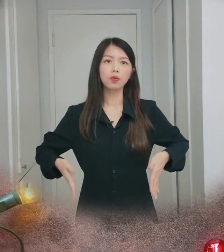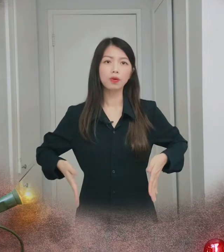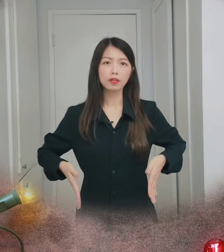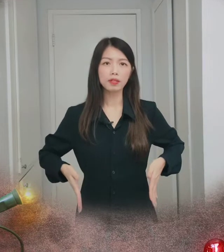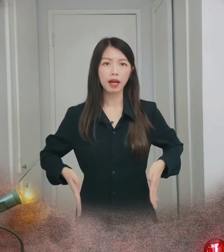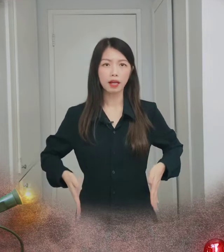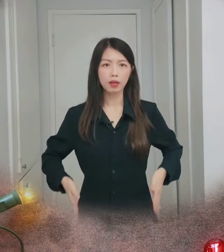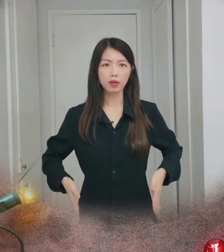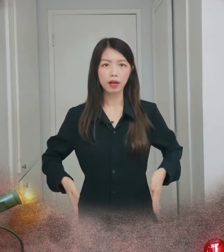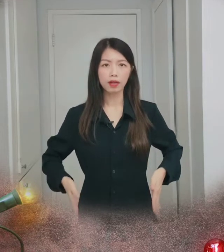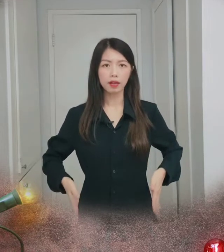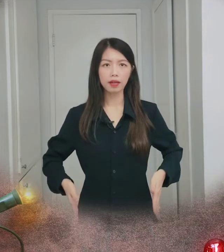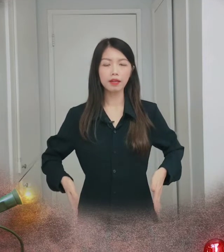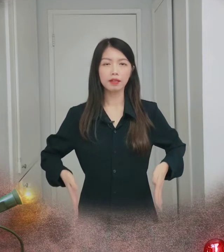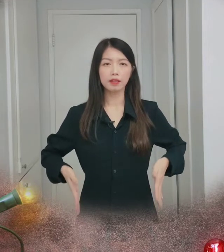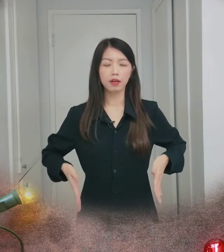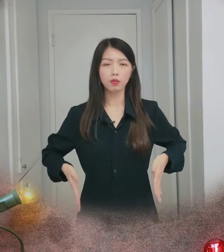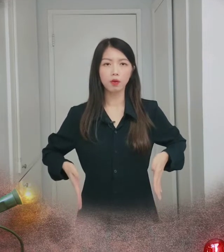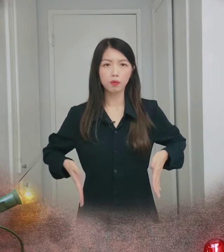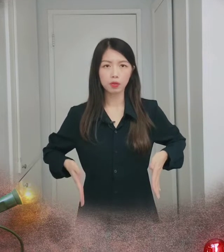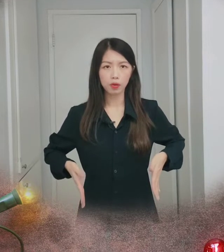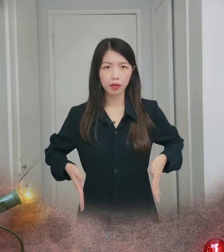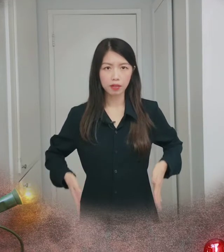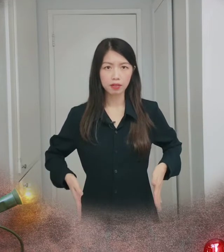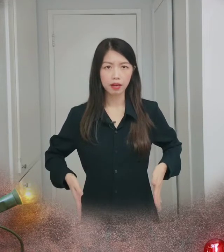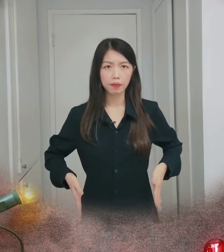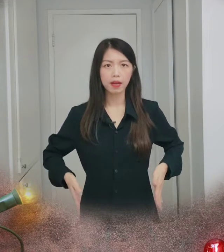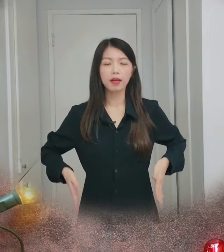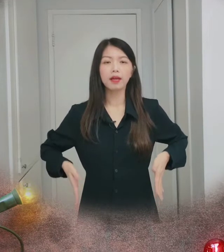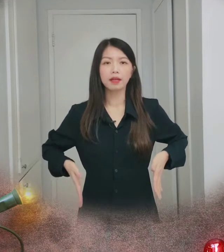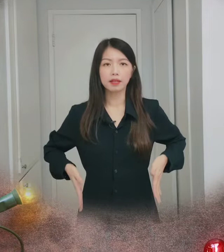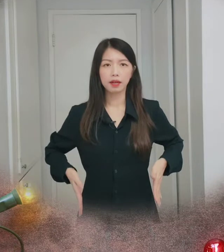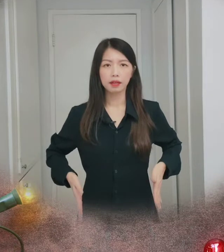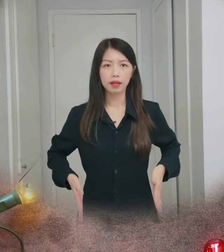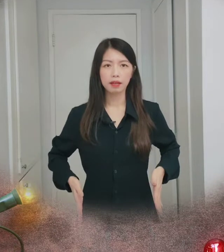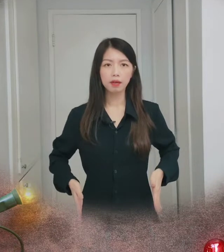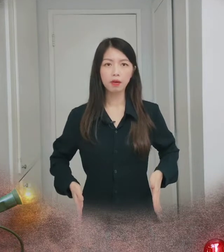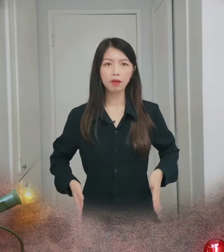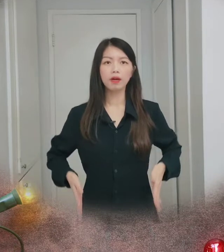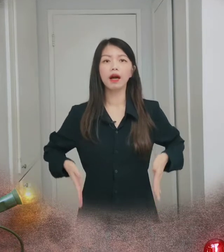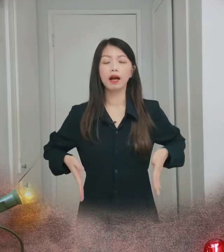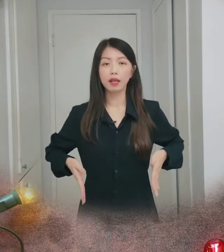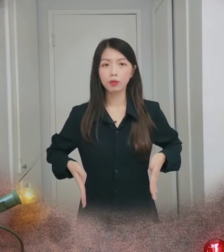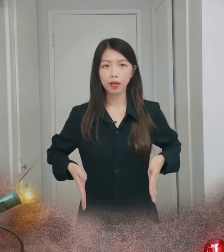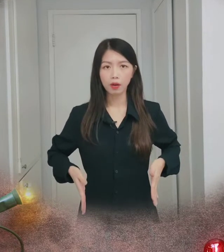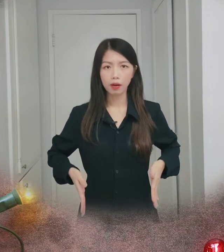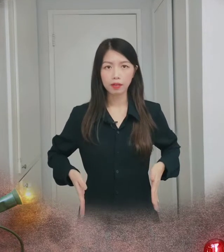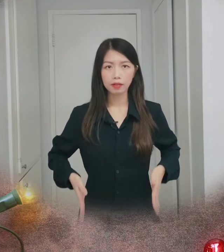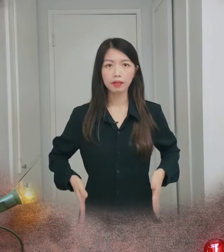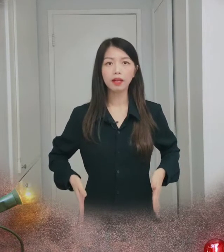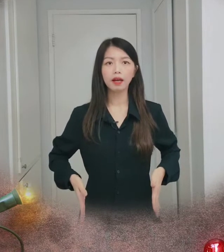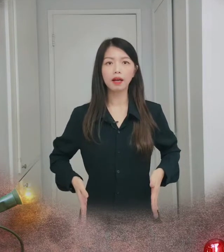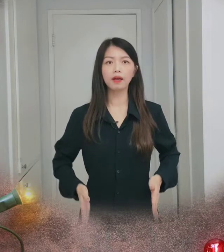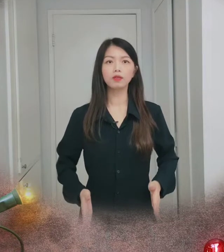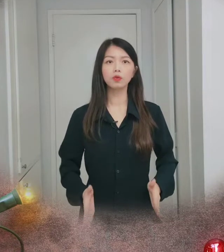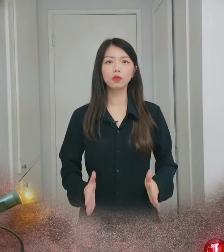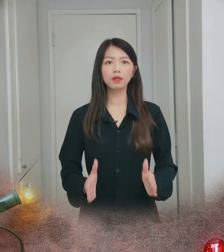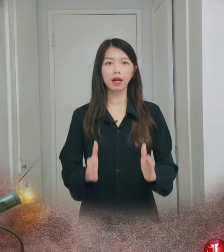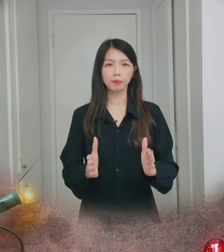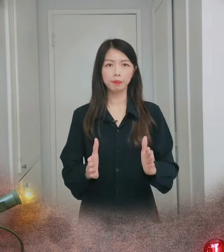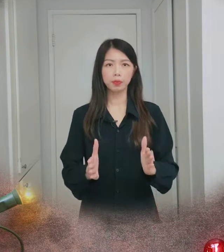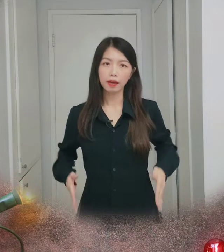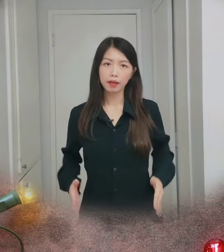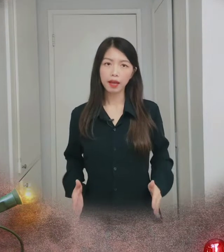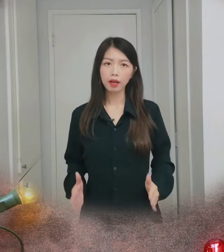펴주시고 손끝이 아래로 향하게 양쪽 옆구리 쪽에 대신 다음에 이 상태에서 아래로 내려가는 듯 하다가